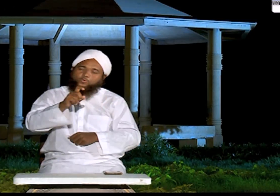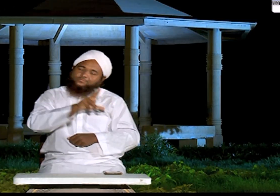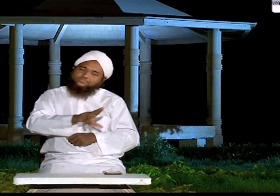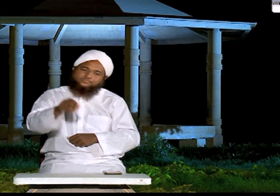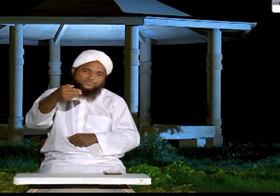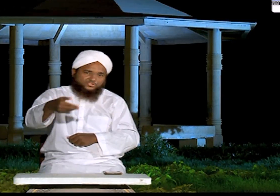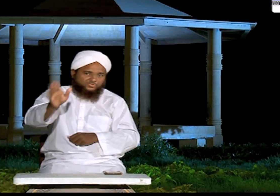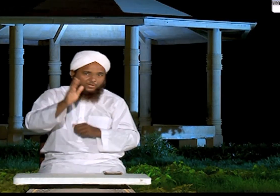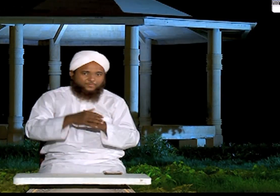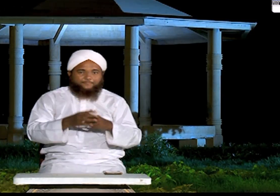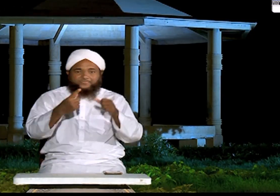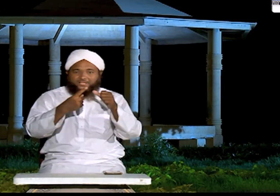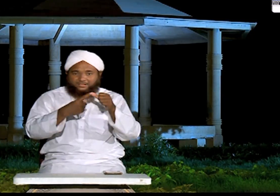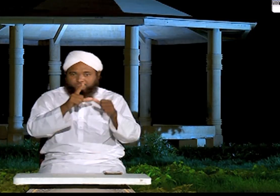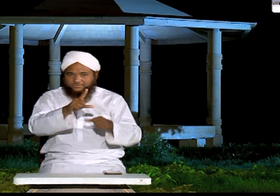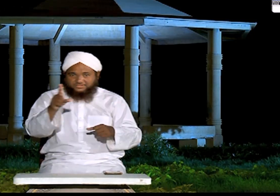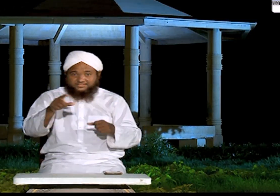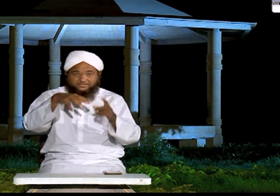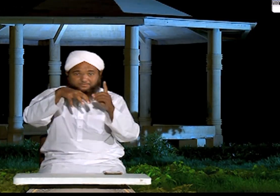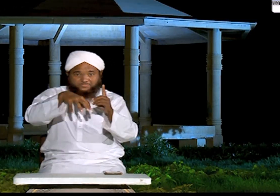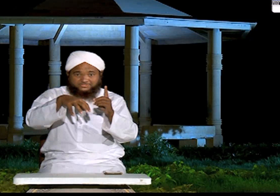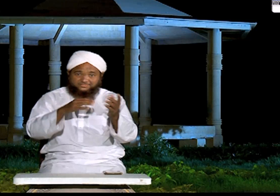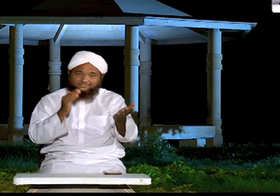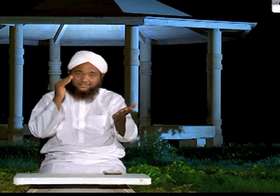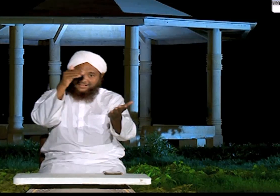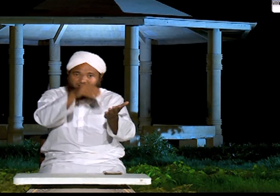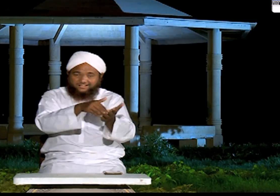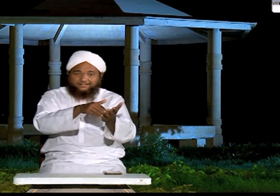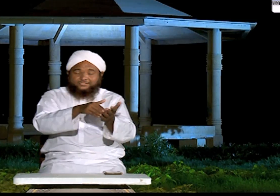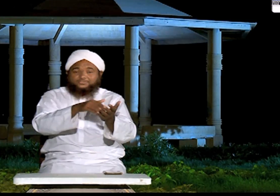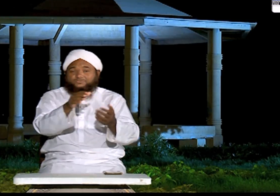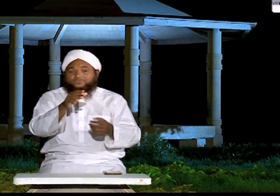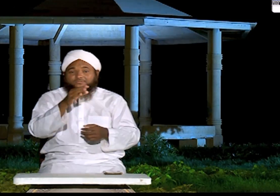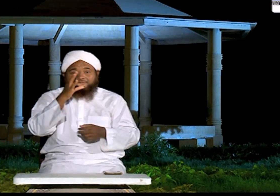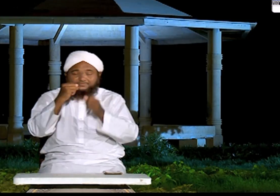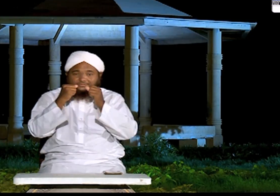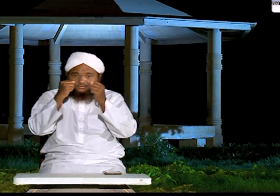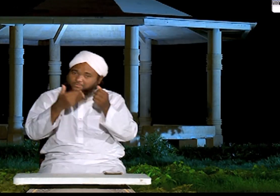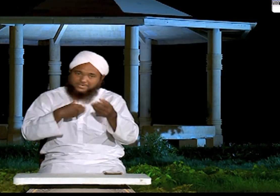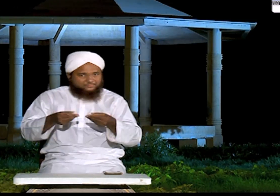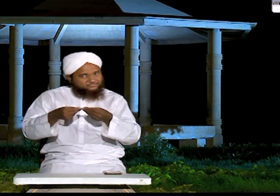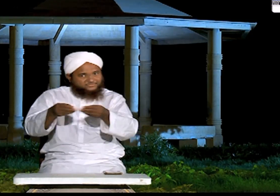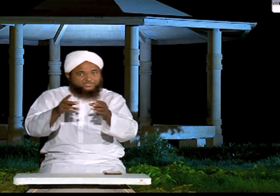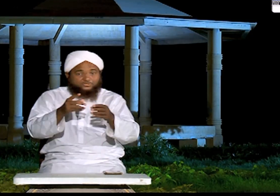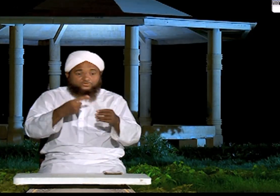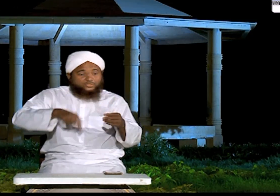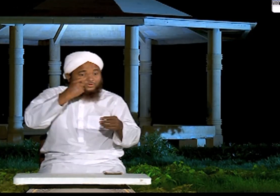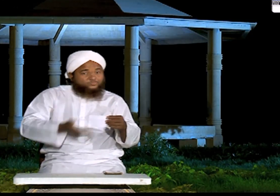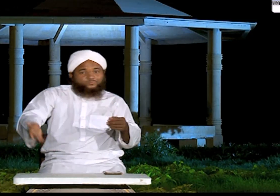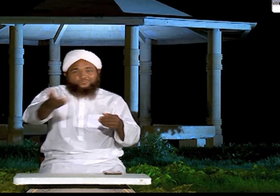دے دیا ابو لیلہ انساری جب مدینہ منورہ پہنچے تو انہوں نے بارگاہ رسالت میں خط پہنچانے کی رودات سنائی جسے